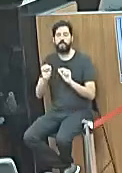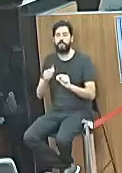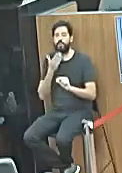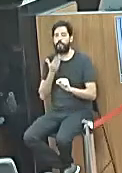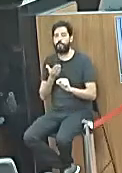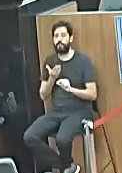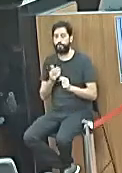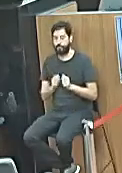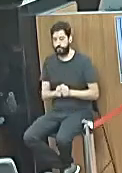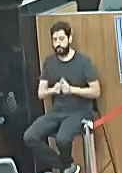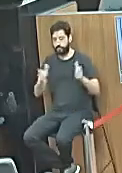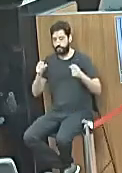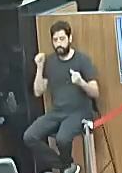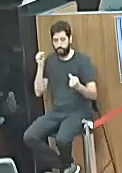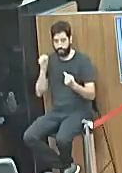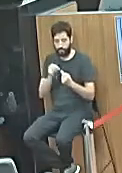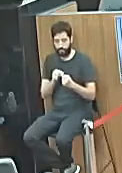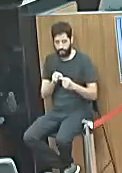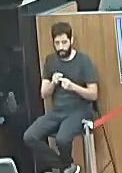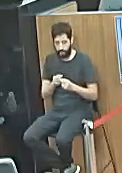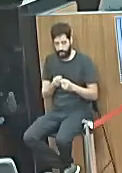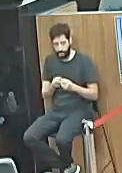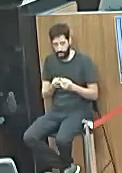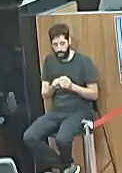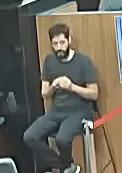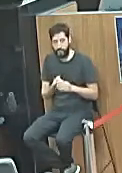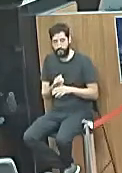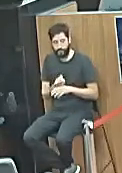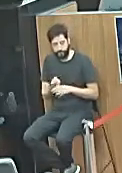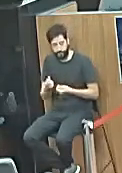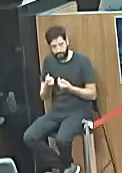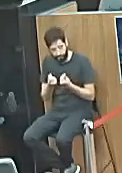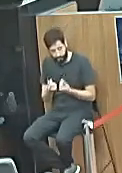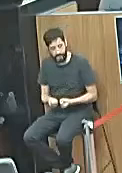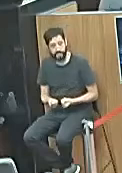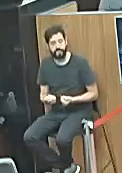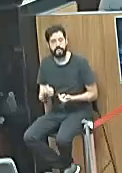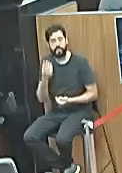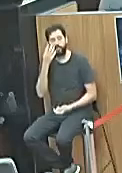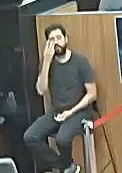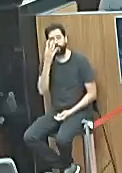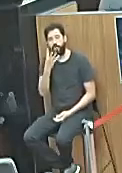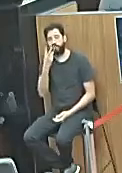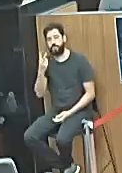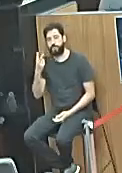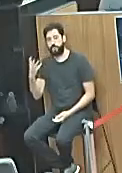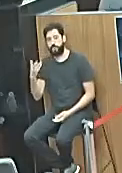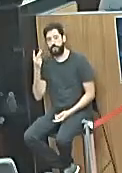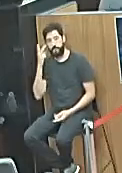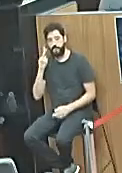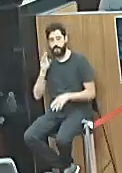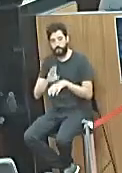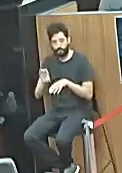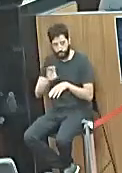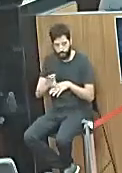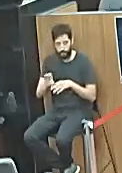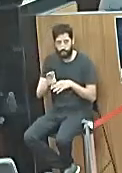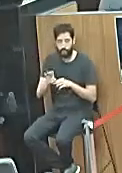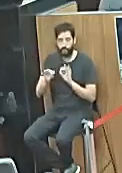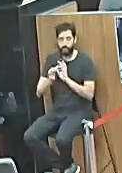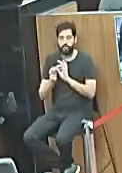foram ampliar meta financeira de ação da ação 42 24 para capacitações cursos de ensino à distância